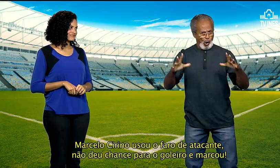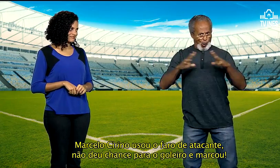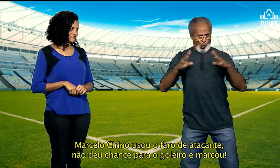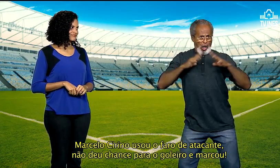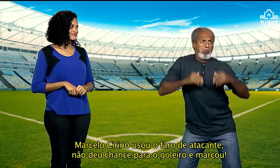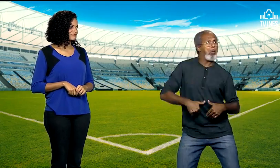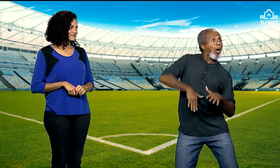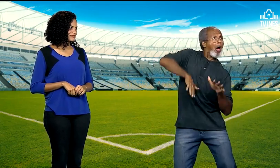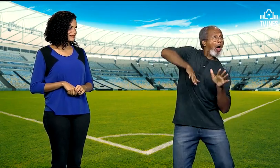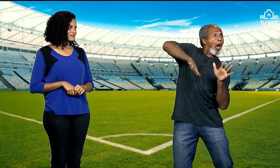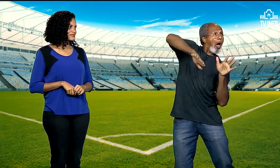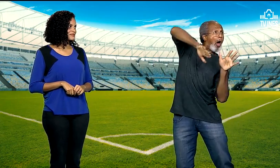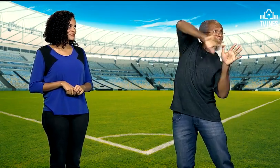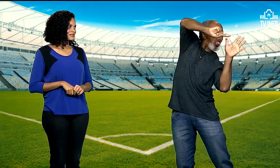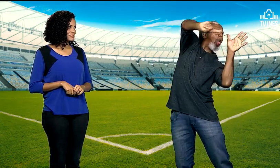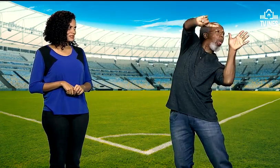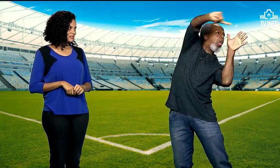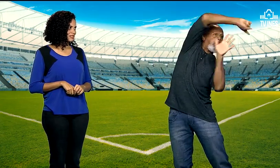e marcou!